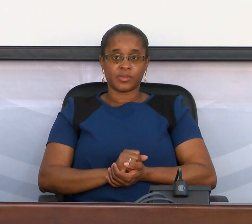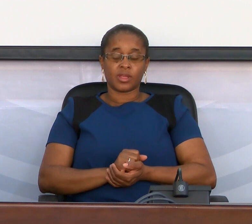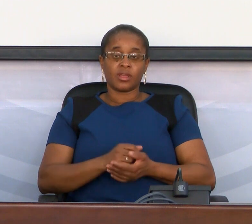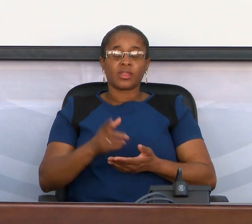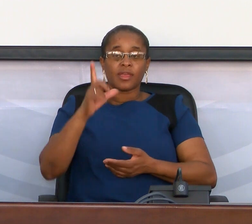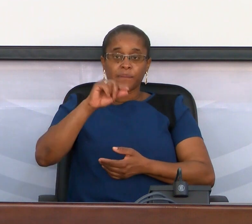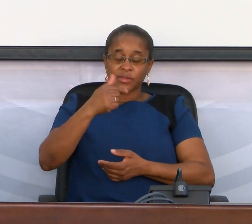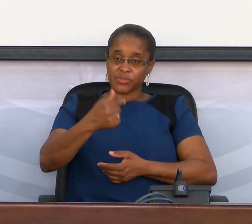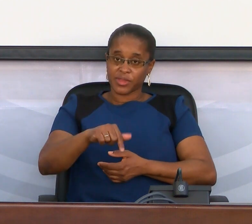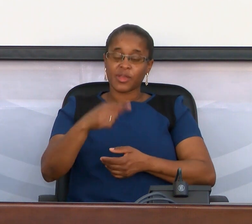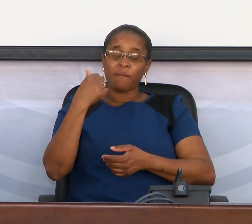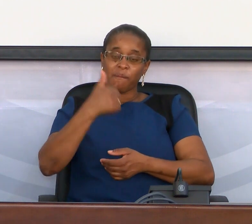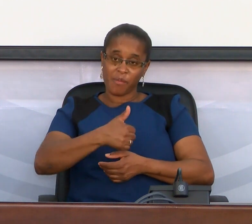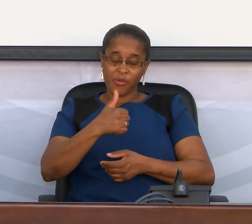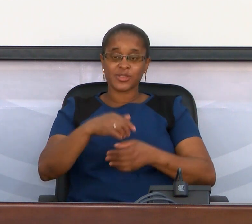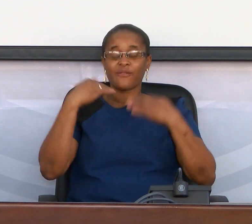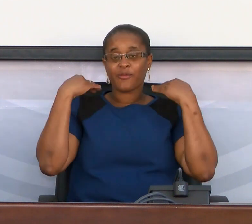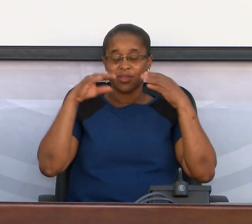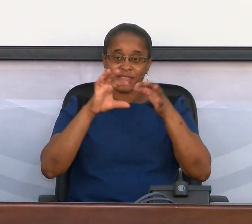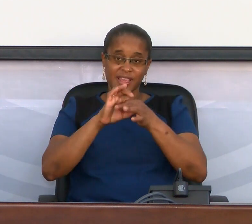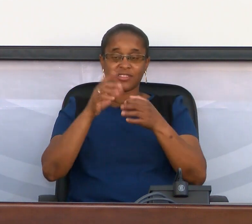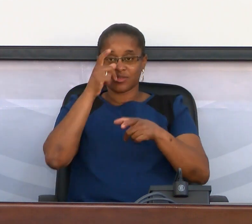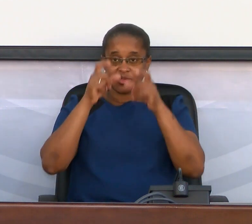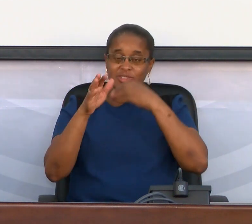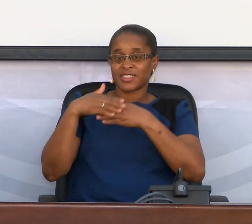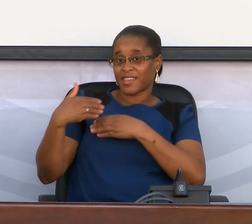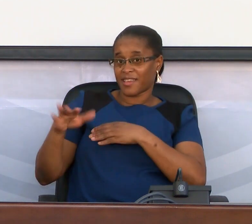temos também boas notícias em relação a altas.